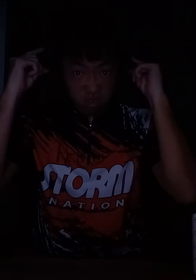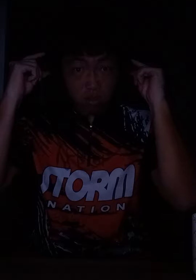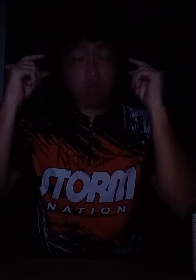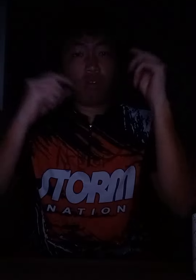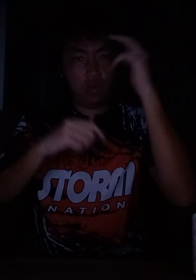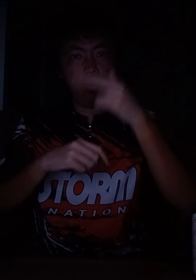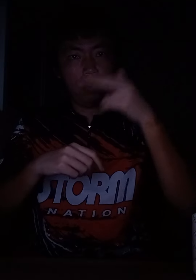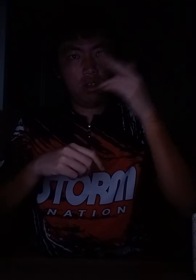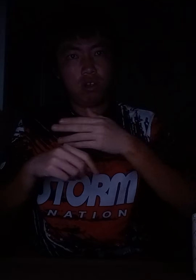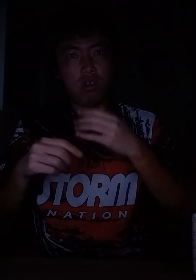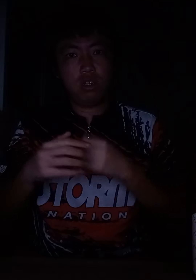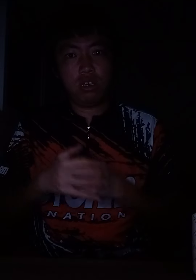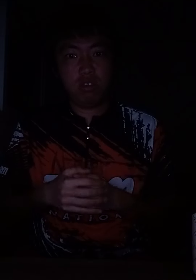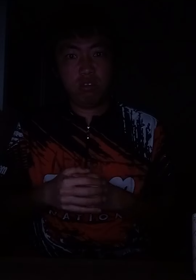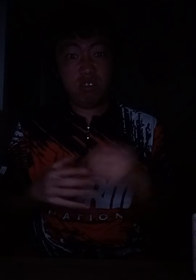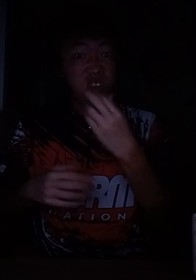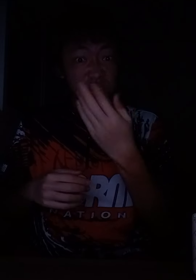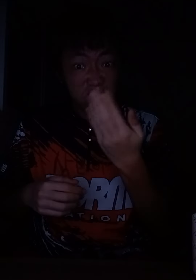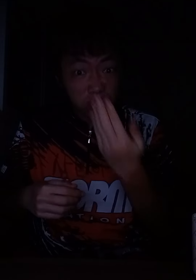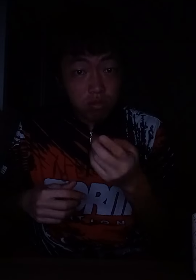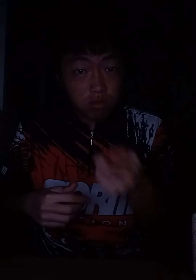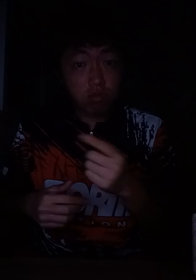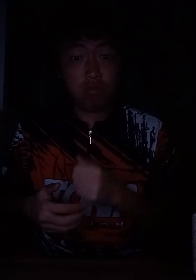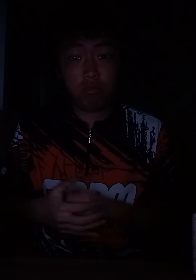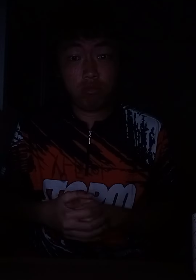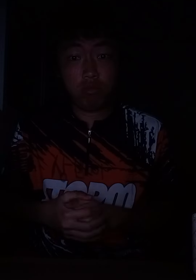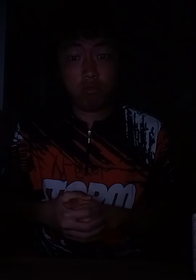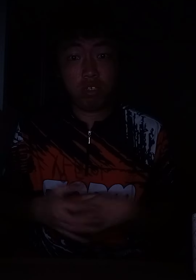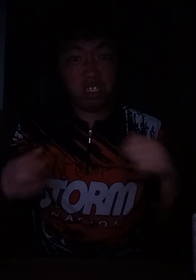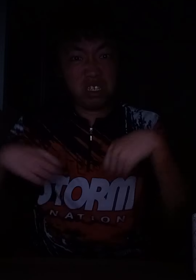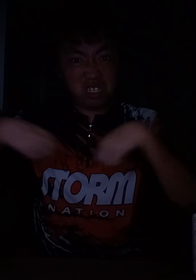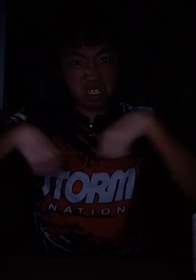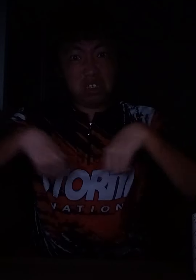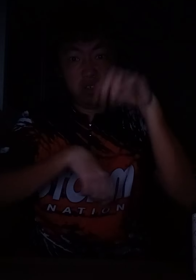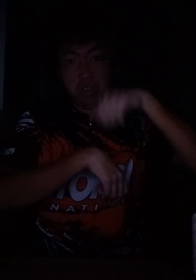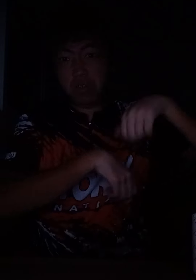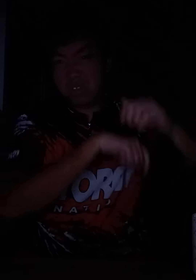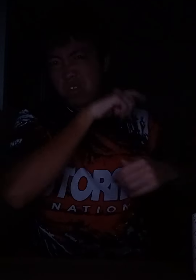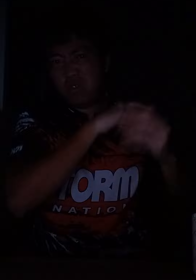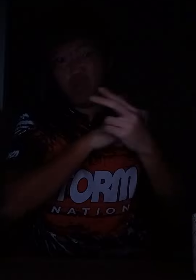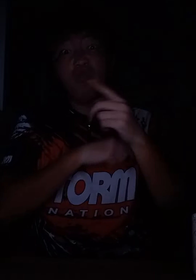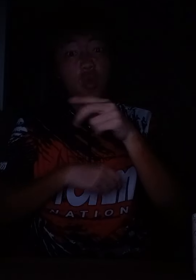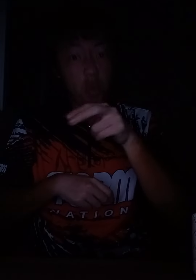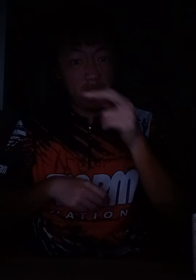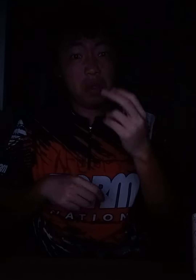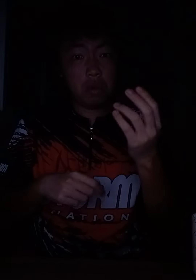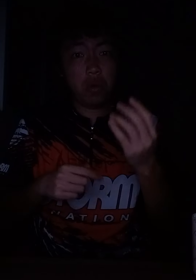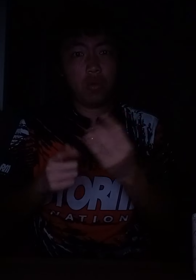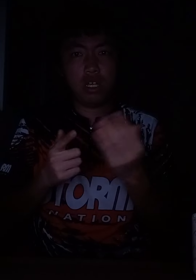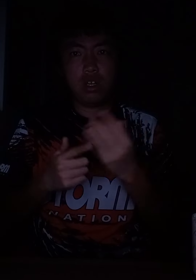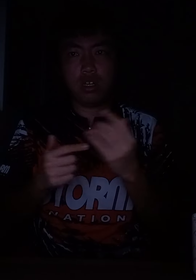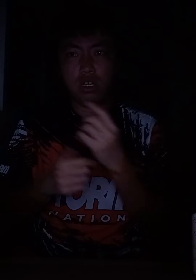써달라고 부탁하자 바로 욕설을 내뱉습니다. 실랑이 끝에 남성은 두고 보자는 말을 남기고 편의점 밖으로